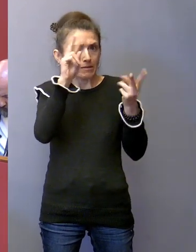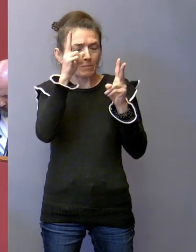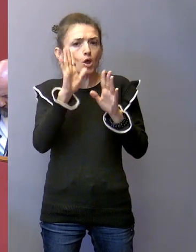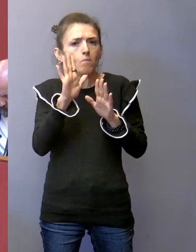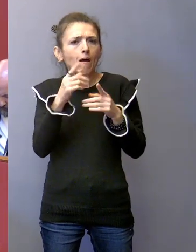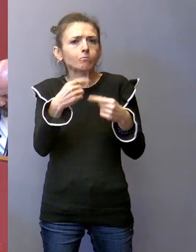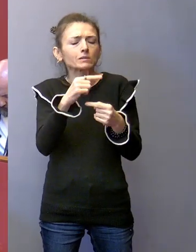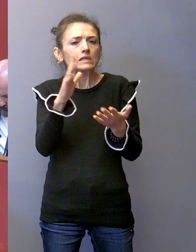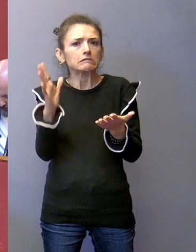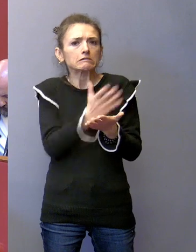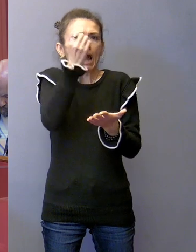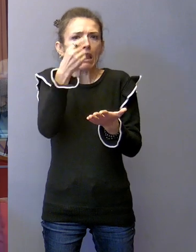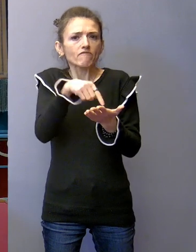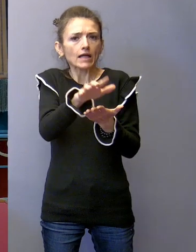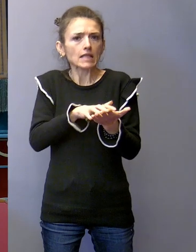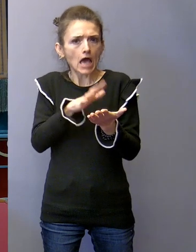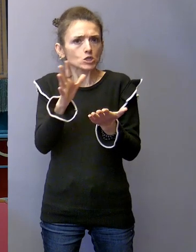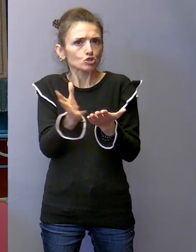è conservativa rispetto